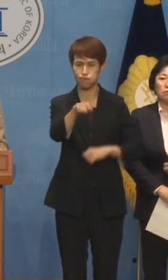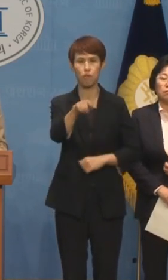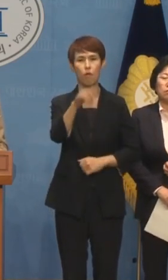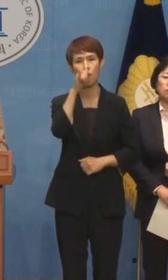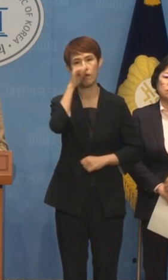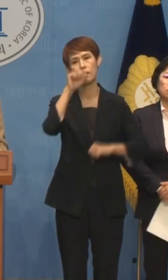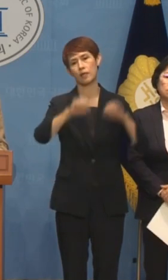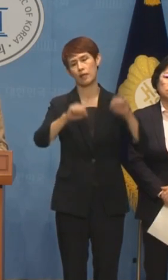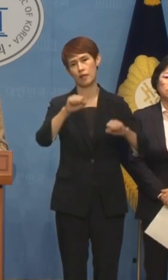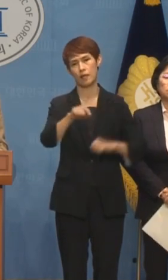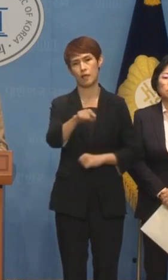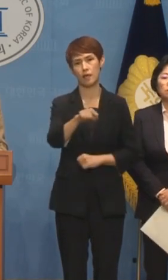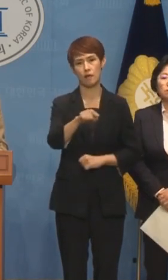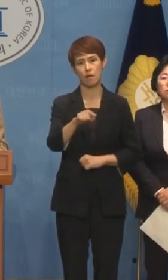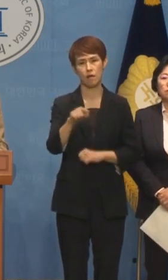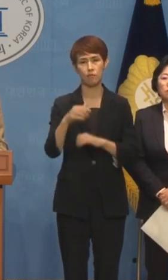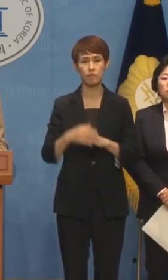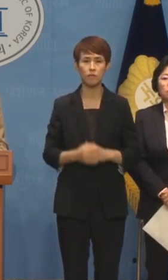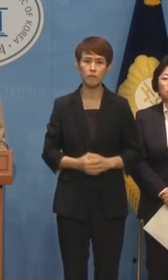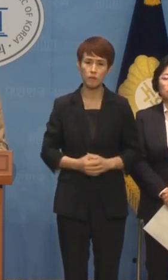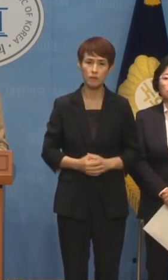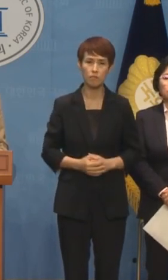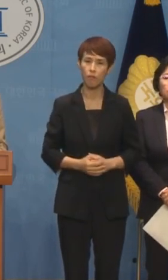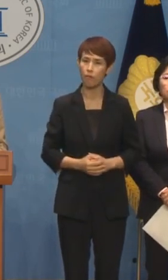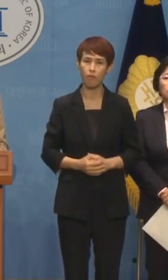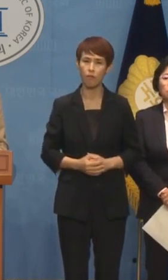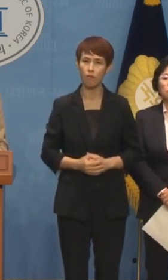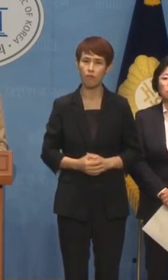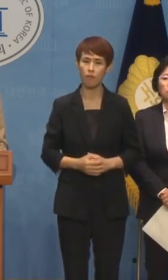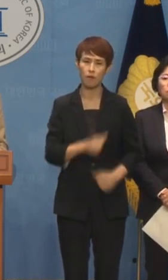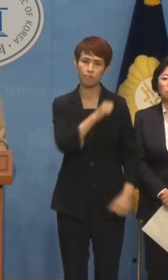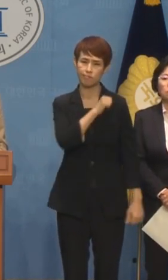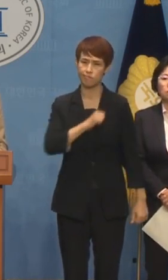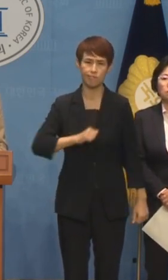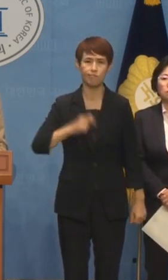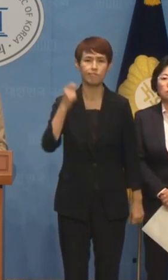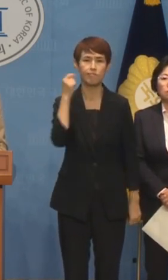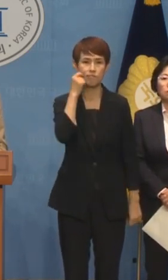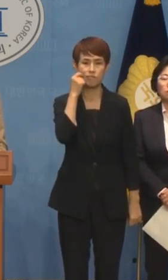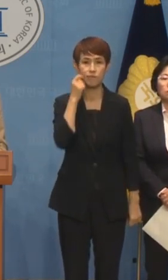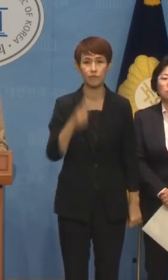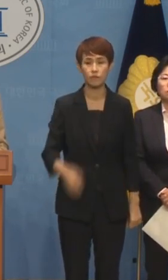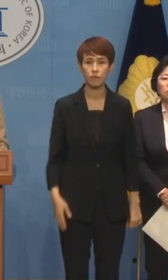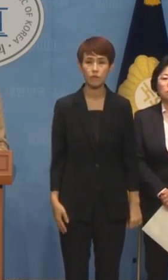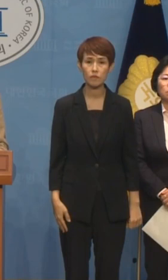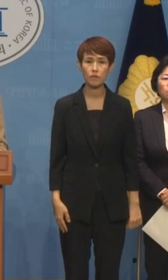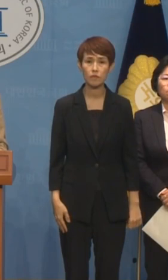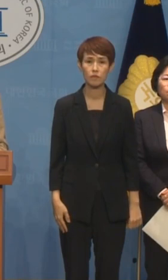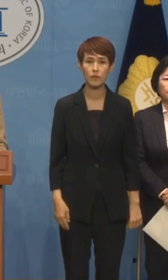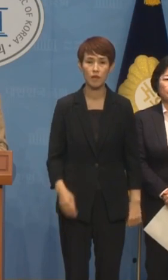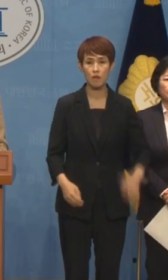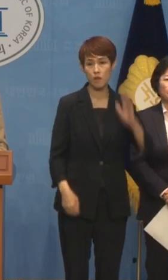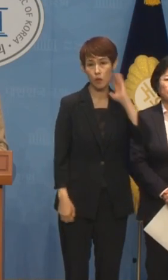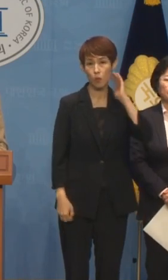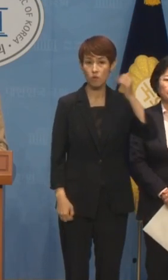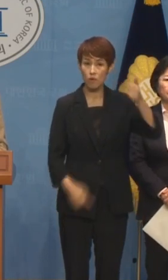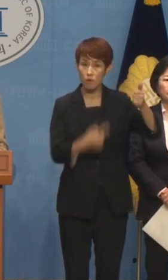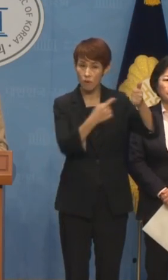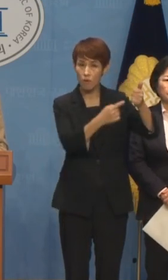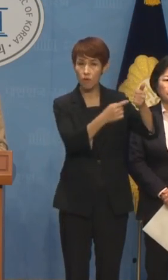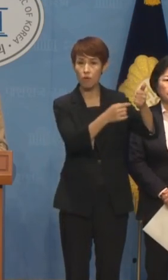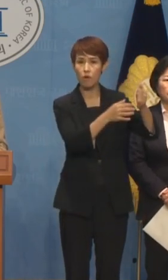편파적인 행태가 지속되고 있는 것에 대해서 더 이상은 참을 수가 없는 상황입니다. 특히나 대통령에